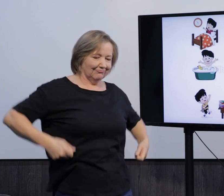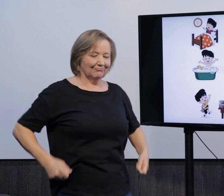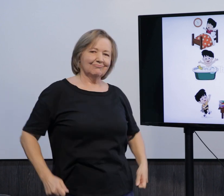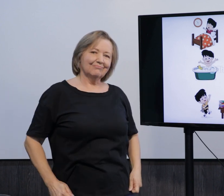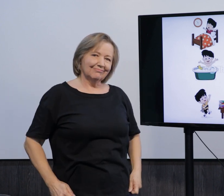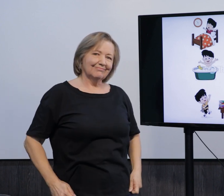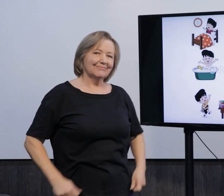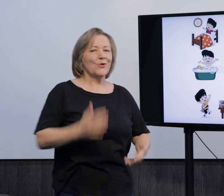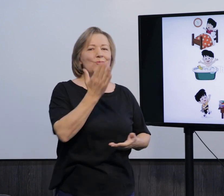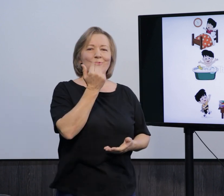visto as minhas roupas,